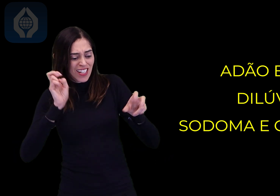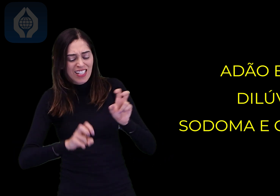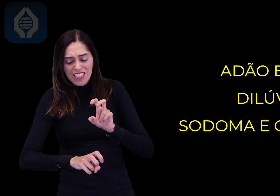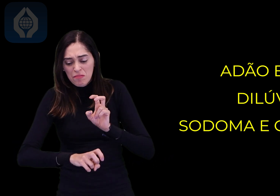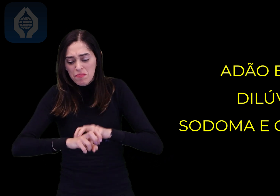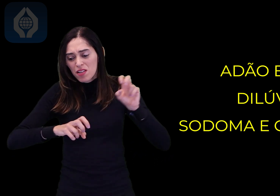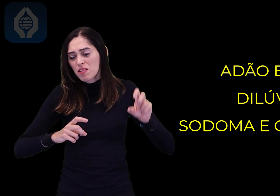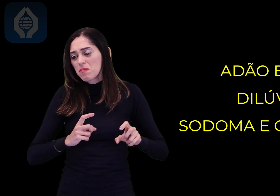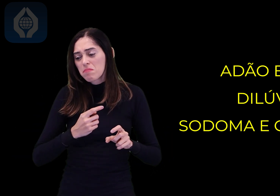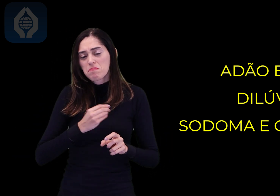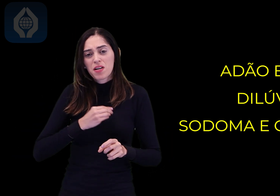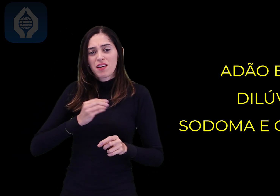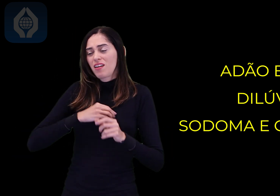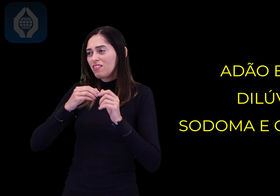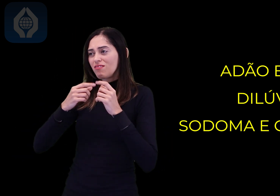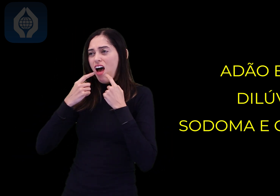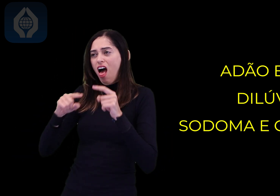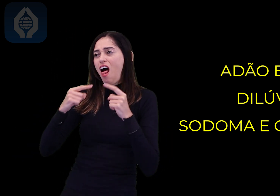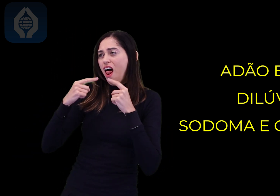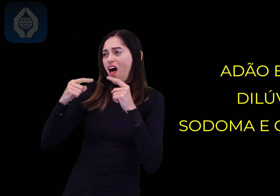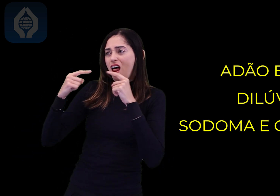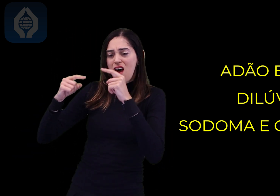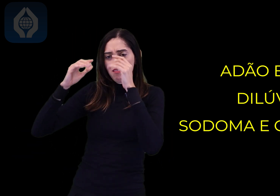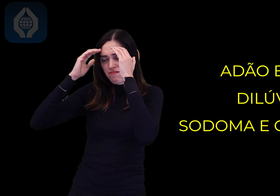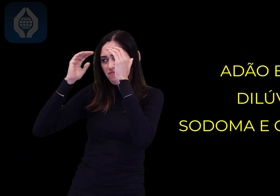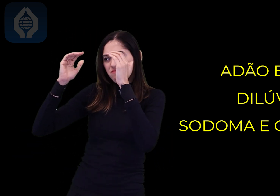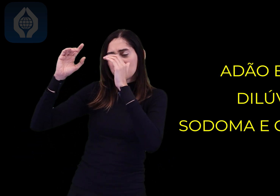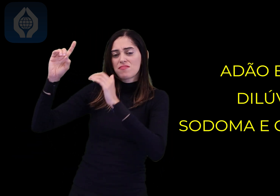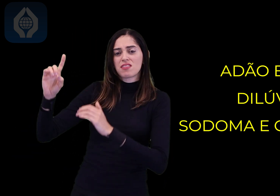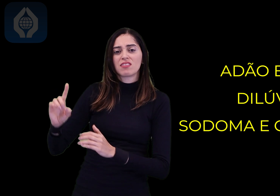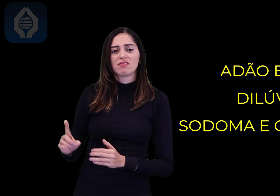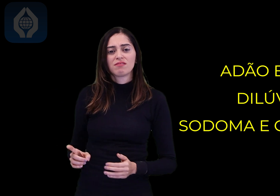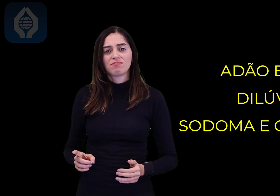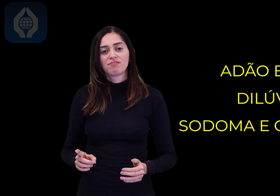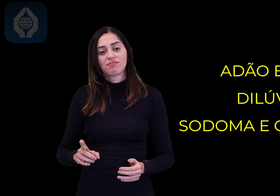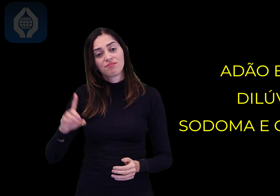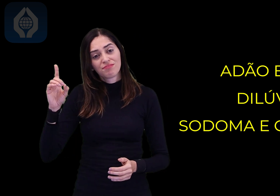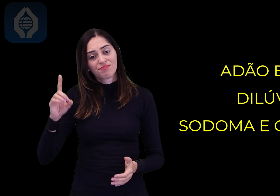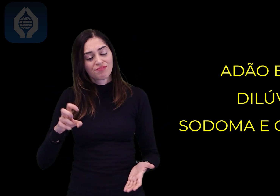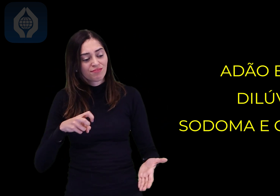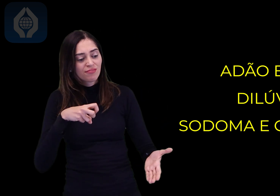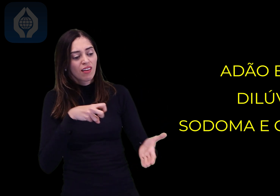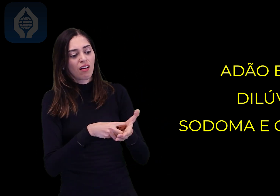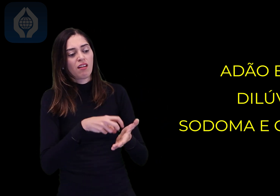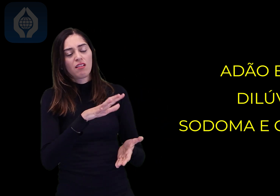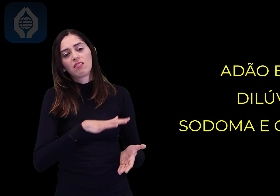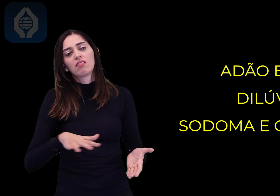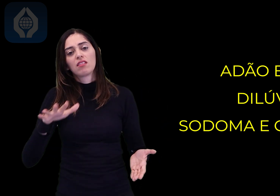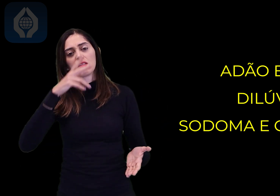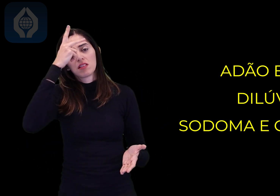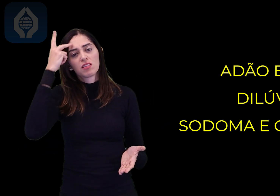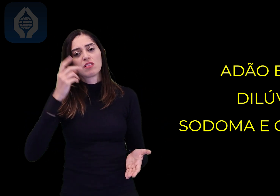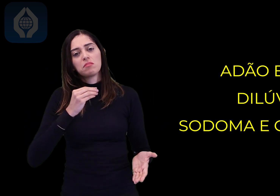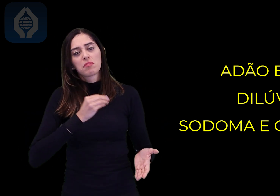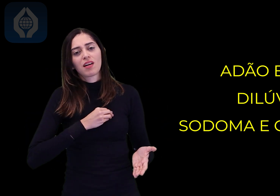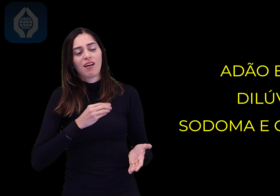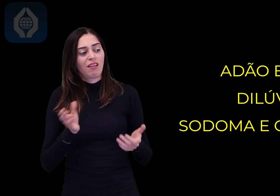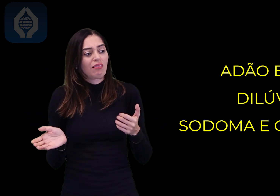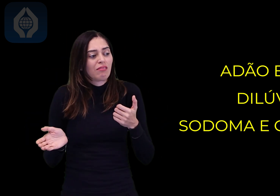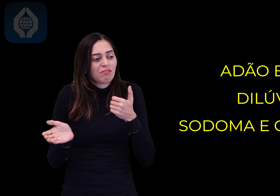puderam escapar das cobras venenosas enviadas por Deus. Relembre, Deus decide castigar os